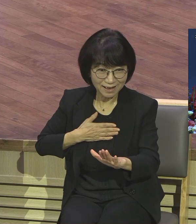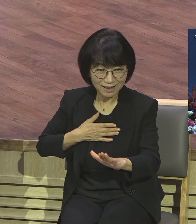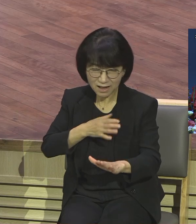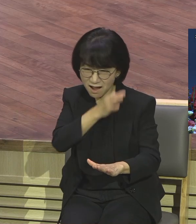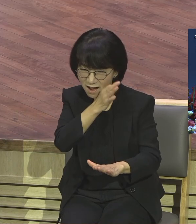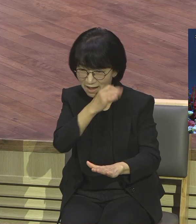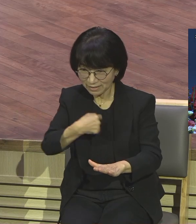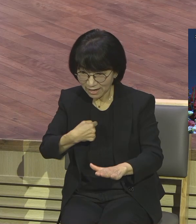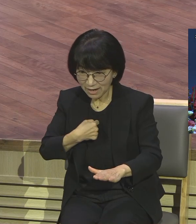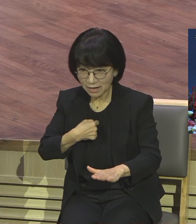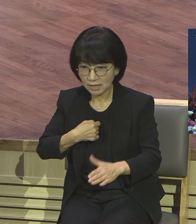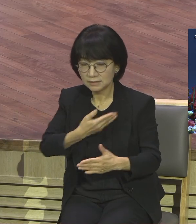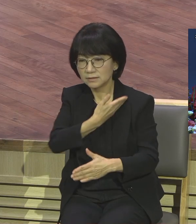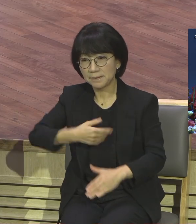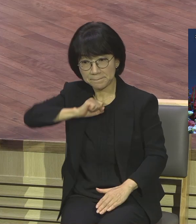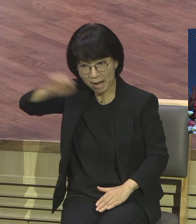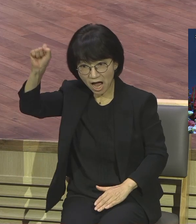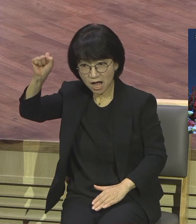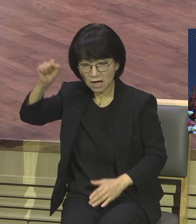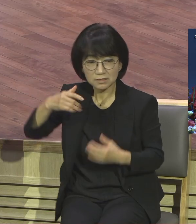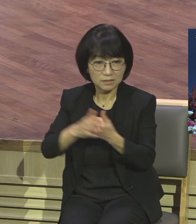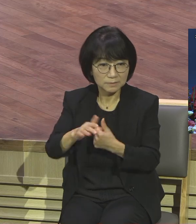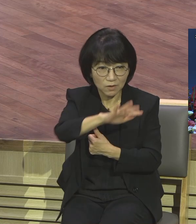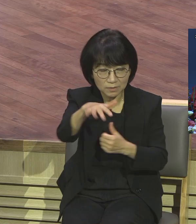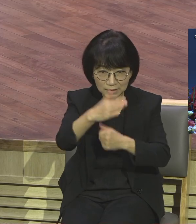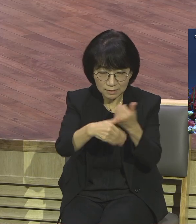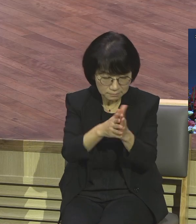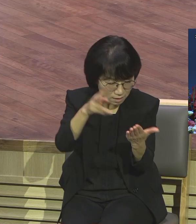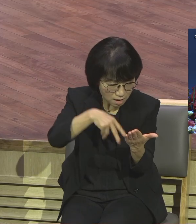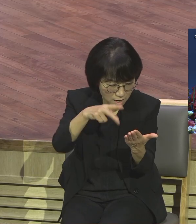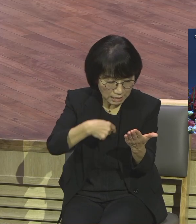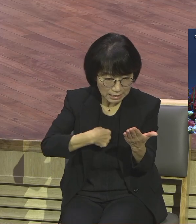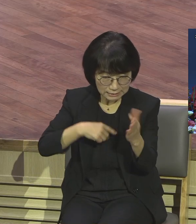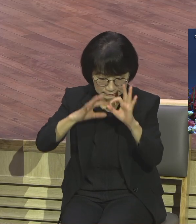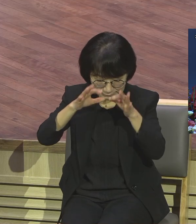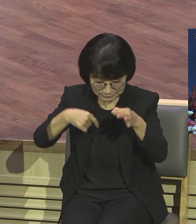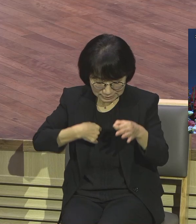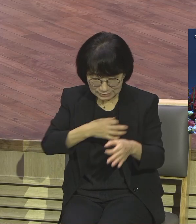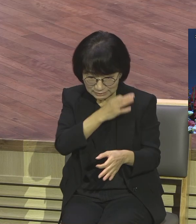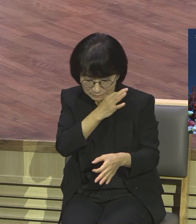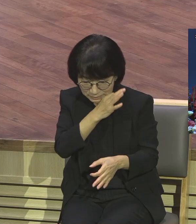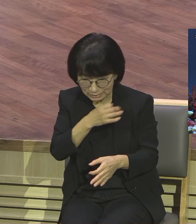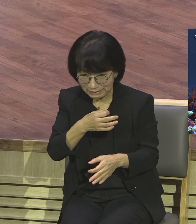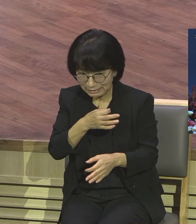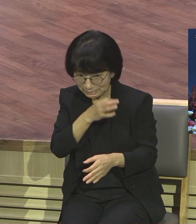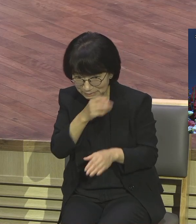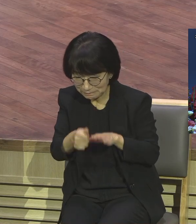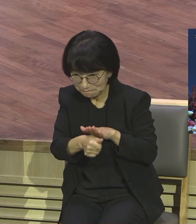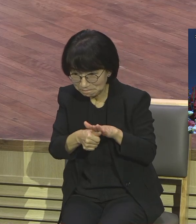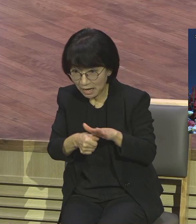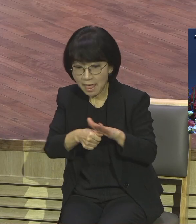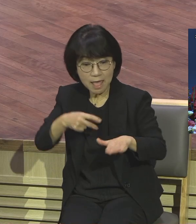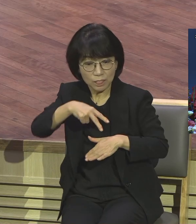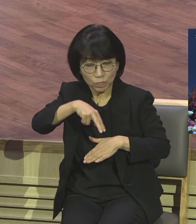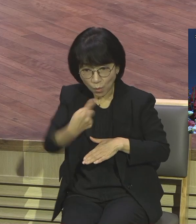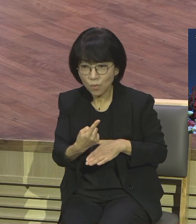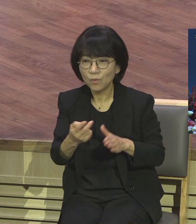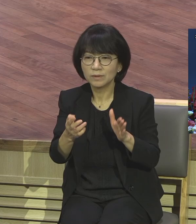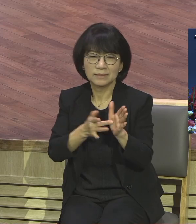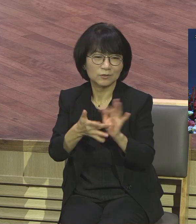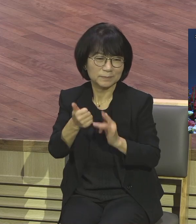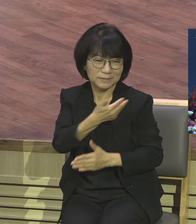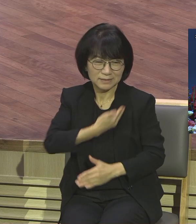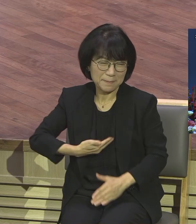은연중에 강조하고 있는 표현이다. 이 마태의 기대처럼 여러분들도 모두가 다